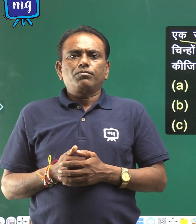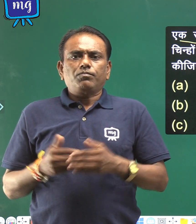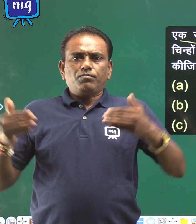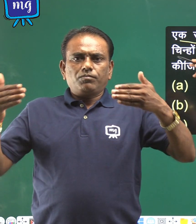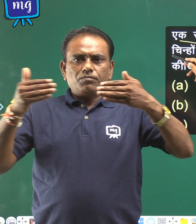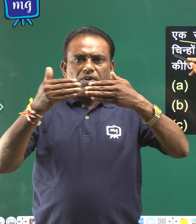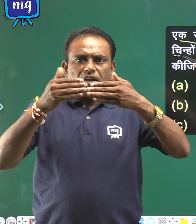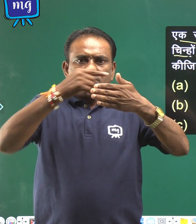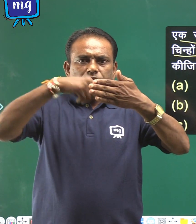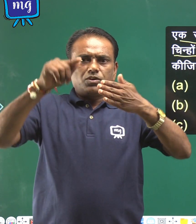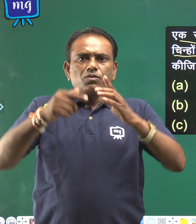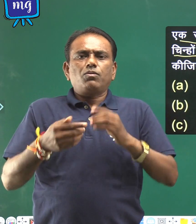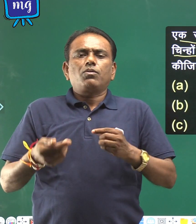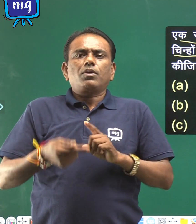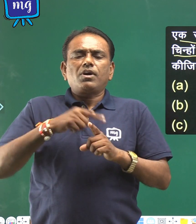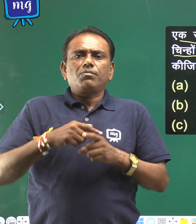मिलान चिन्हों का